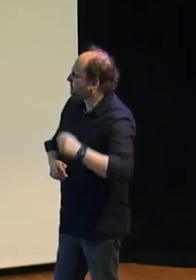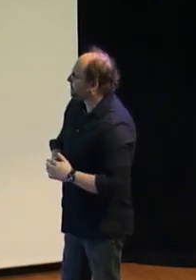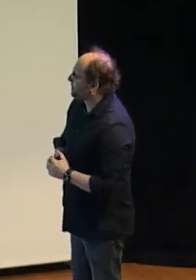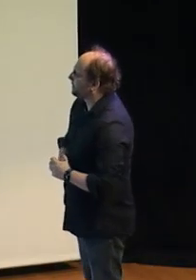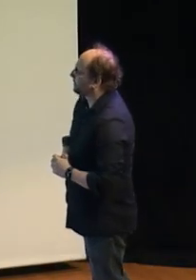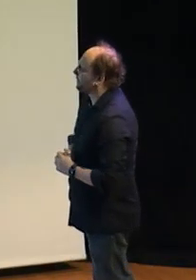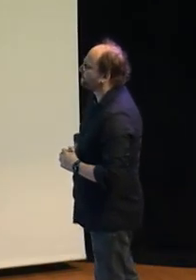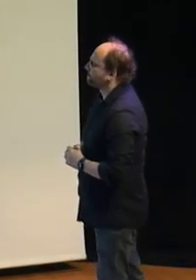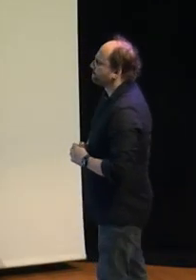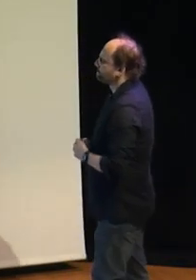Encore.